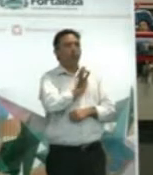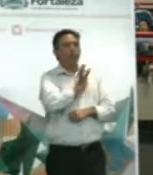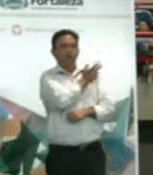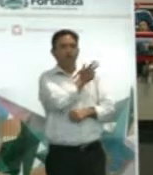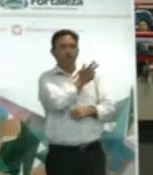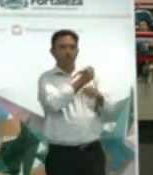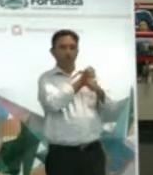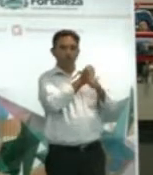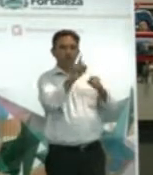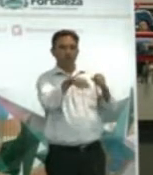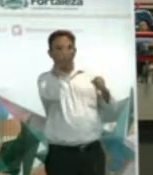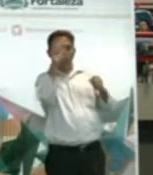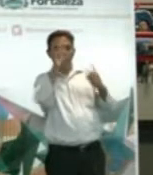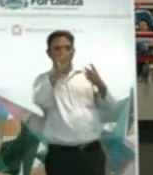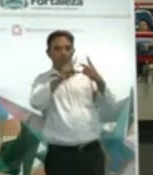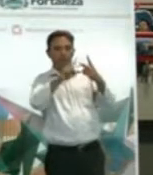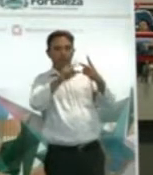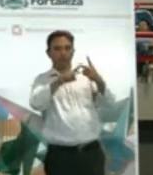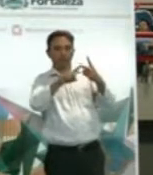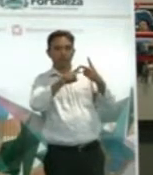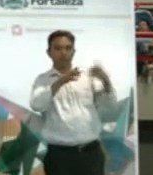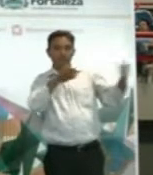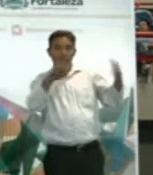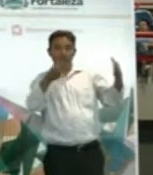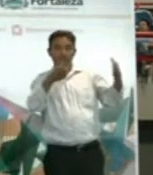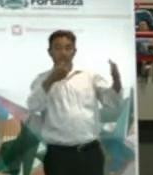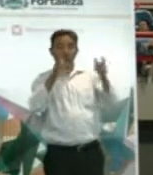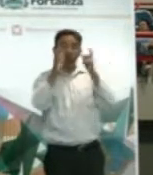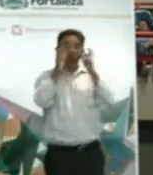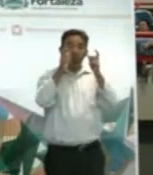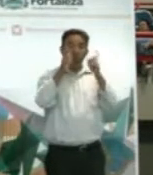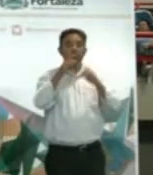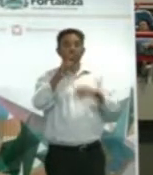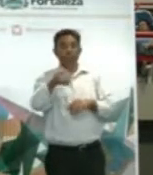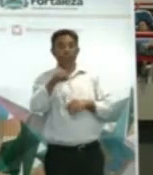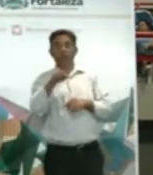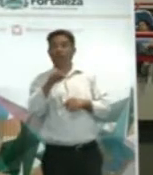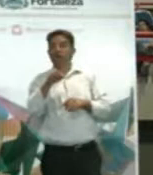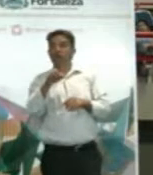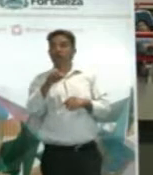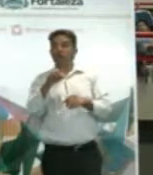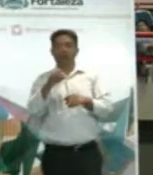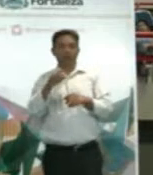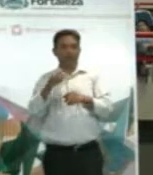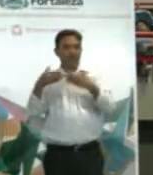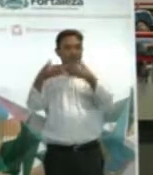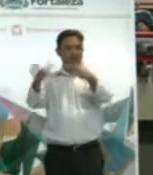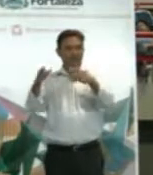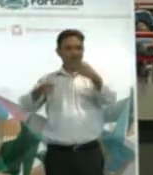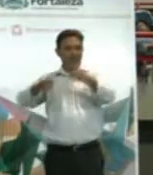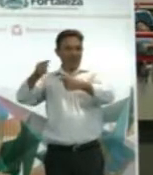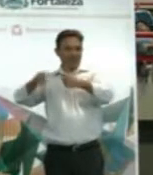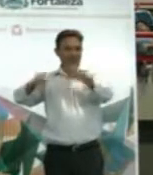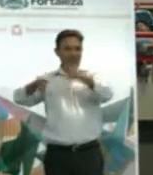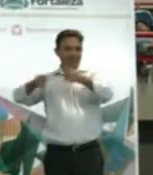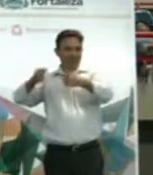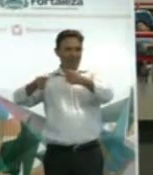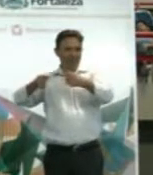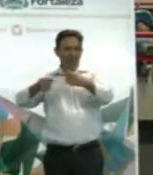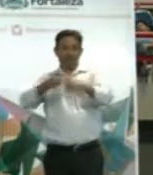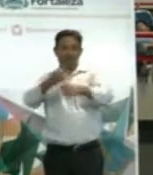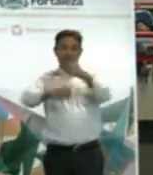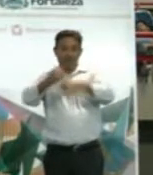e depois nós temos um período interessante, que foi quando ocorreu a abertura política. A partir